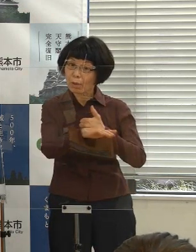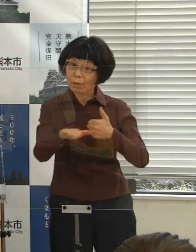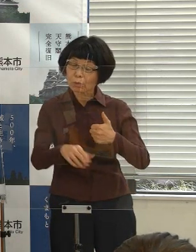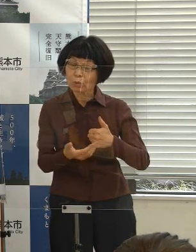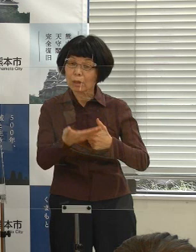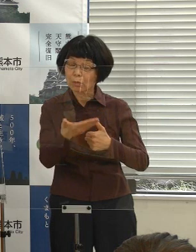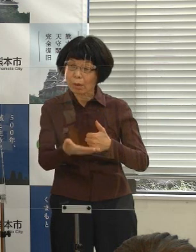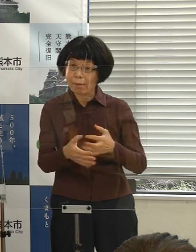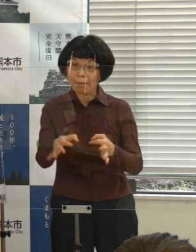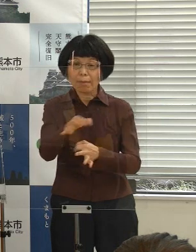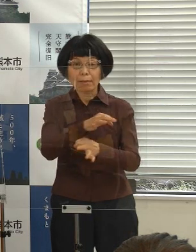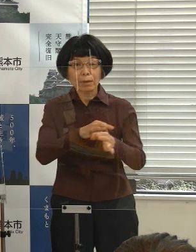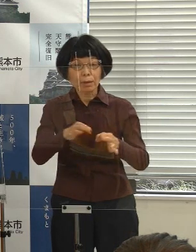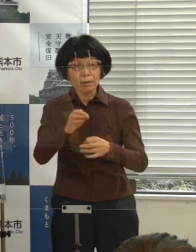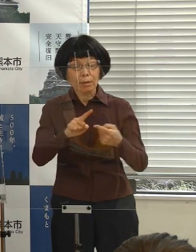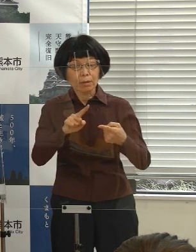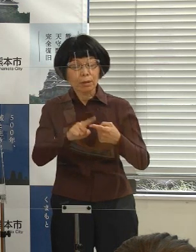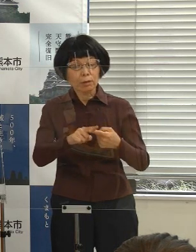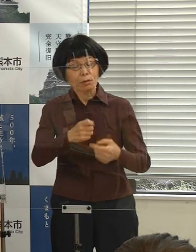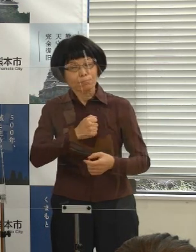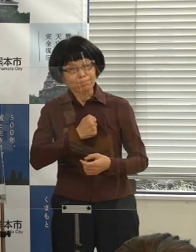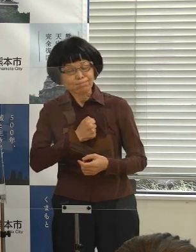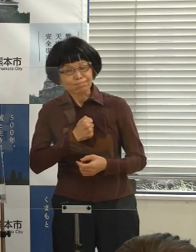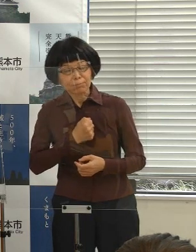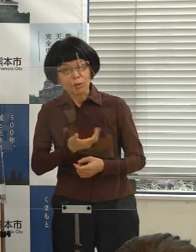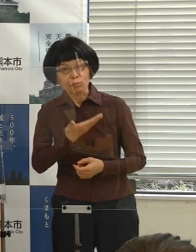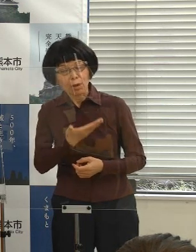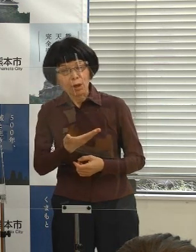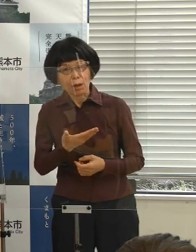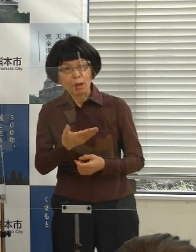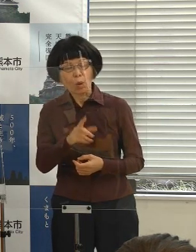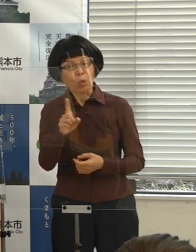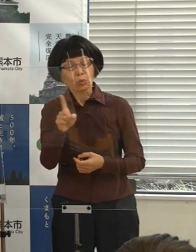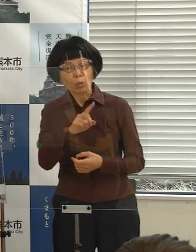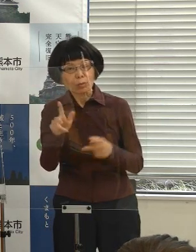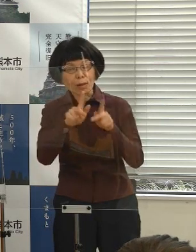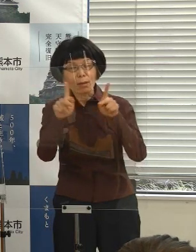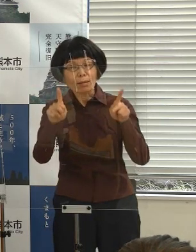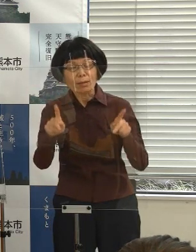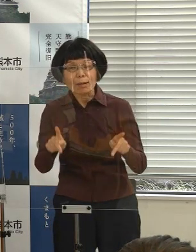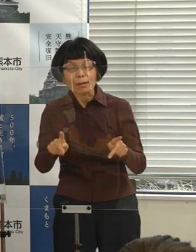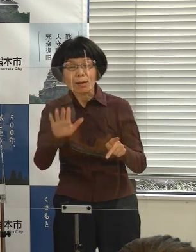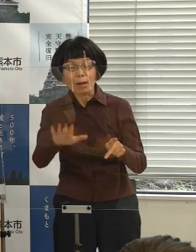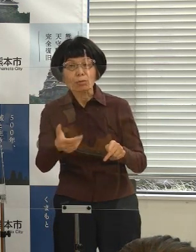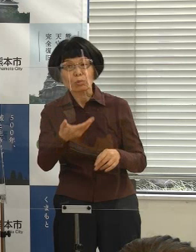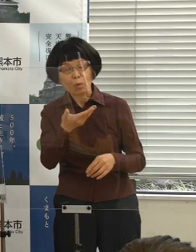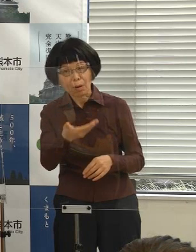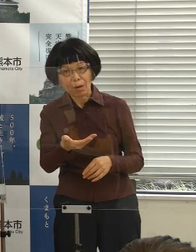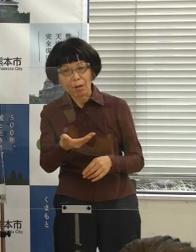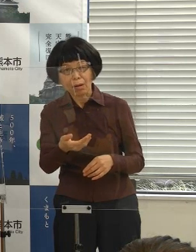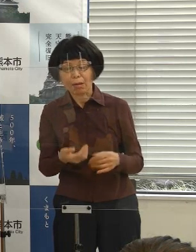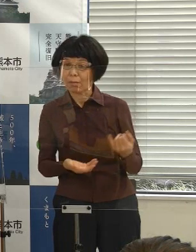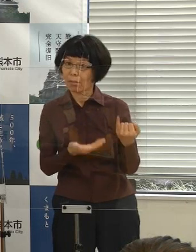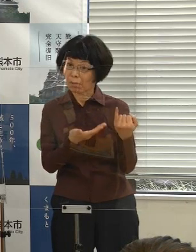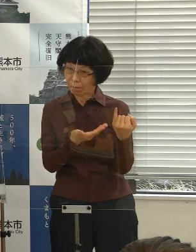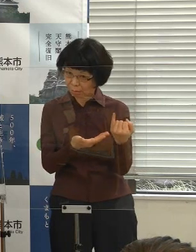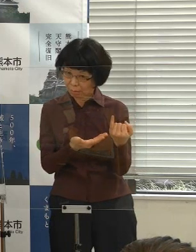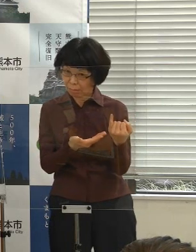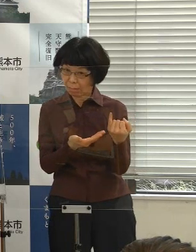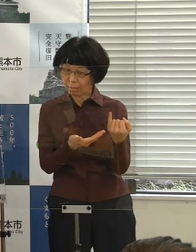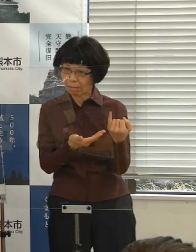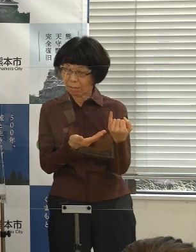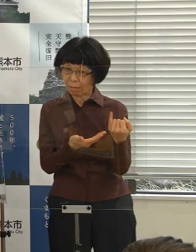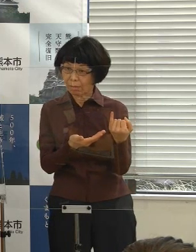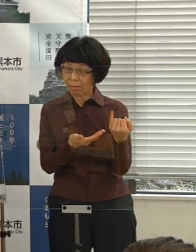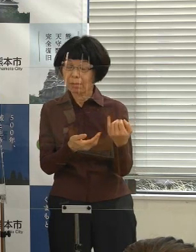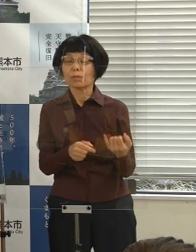な困窮なのか、どういう課題を抱えておられるのかというのをですね、まずはお伝えい